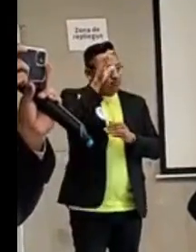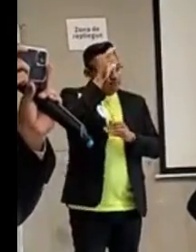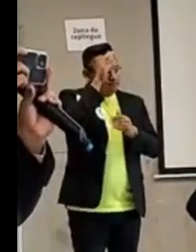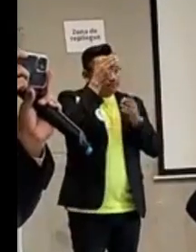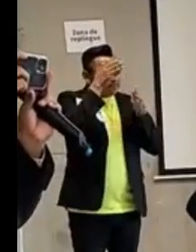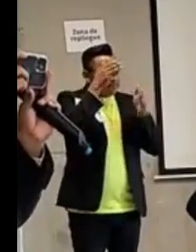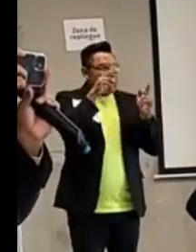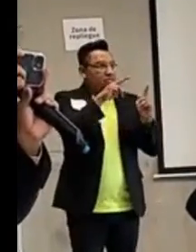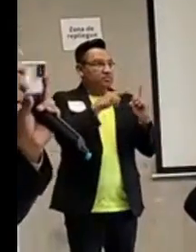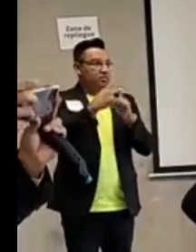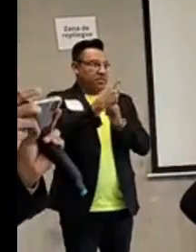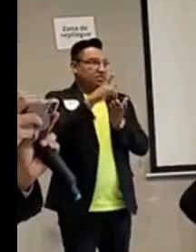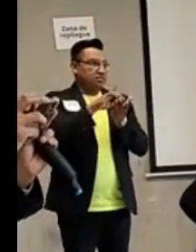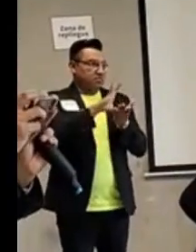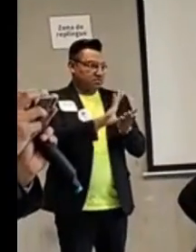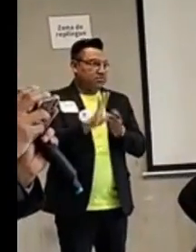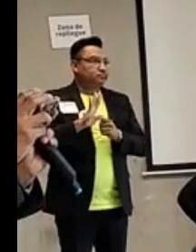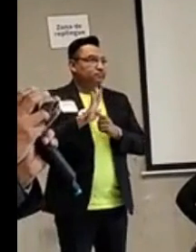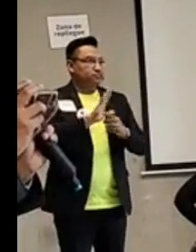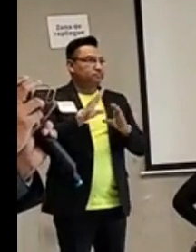y perspectiva y discapacidad